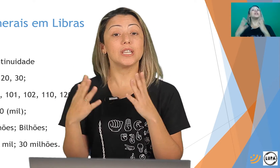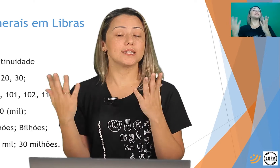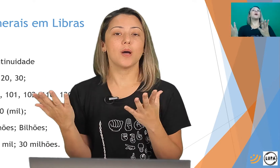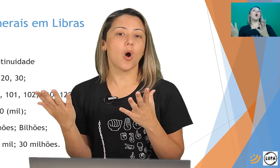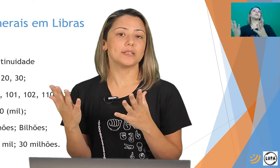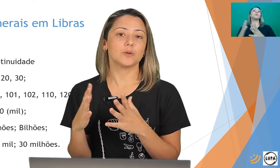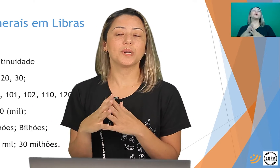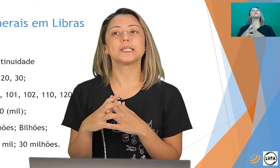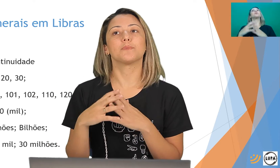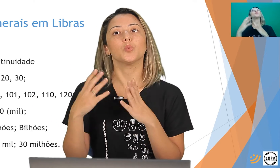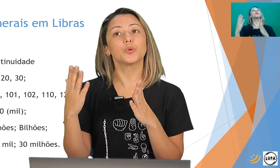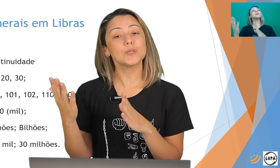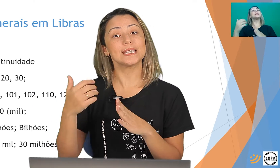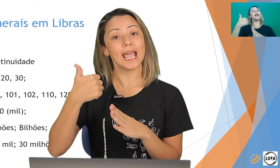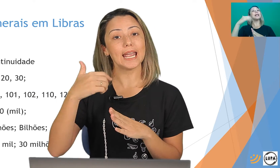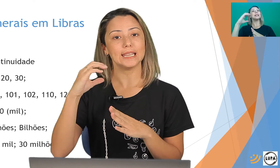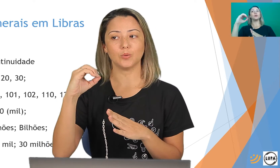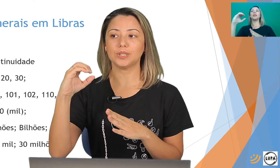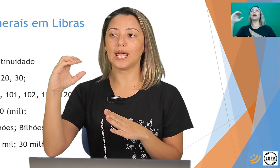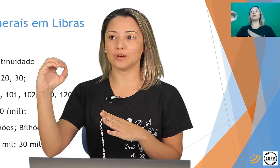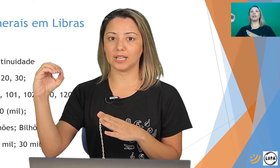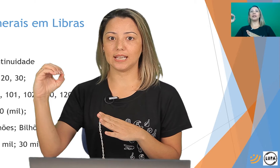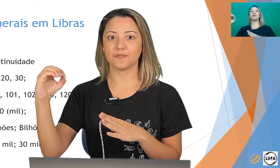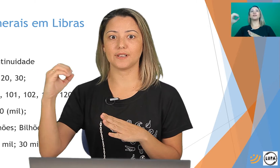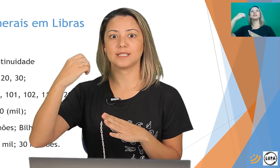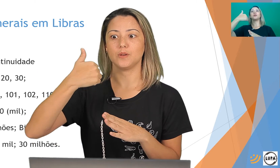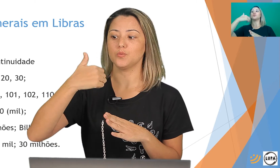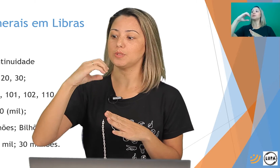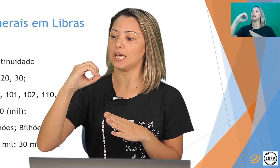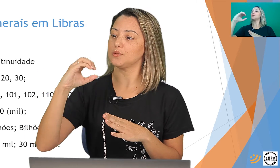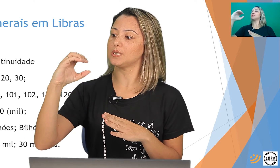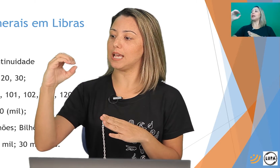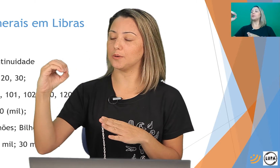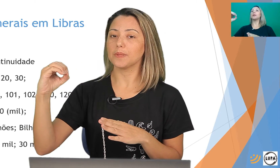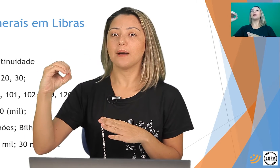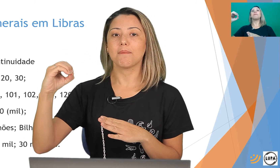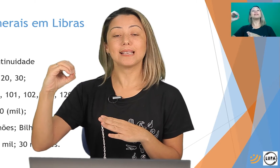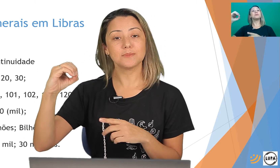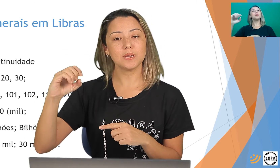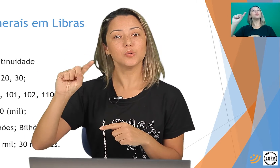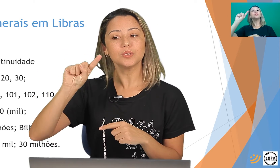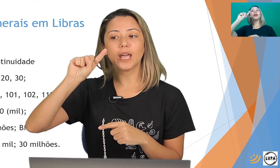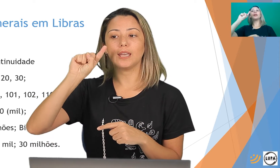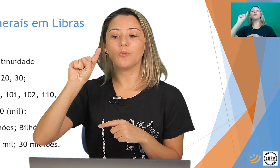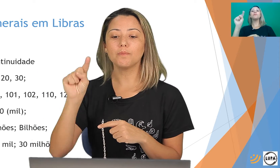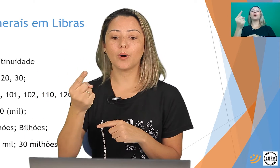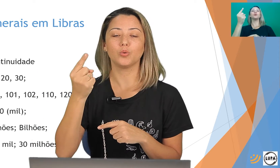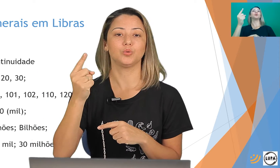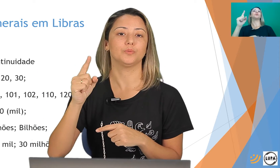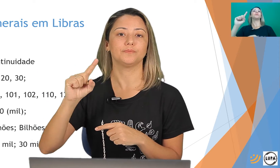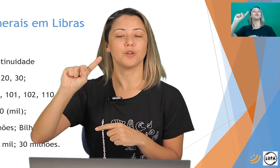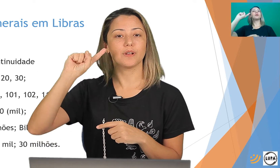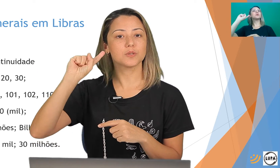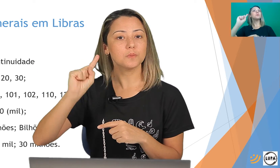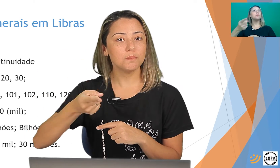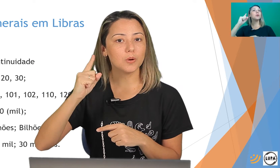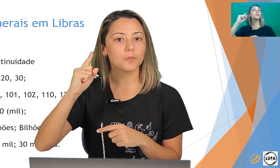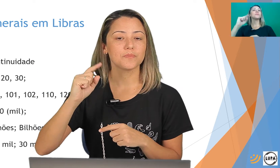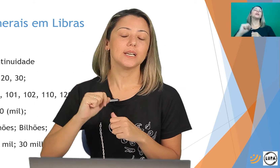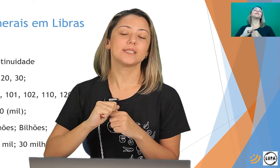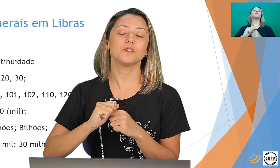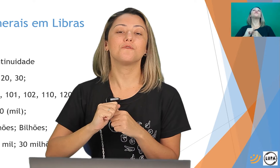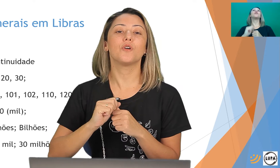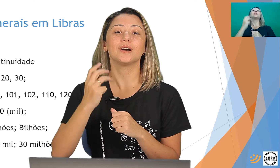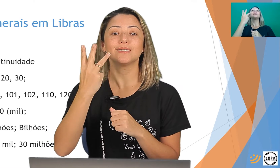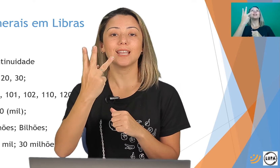para quantidades maiores. Então, por exemplo, para o 100 não tem, eu teria que fazer 1, 0, 0. Mas 1000 tem, é um ponto, eu faço